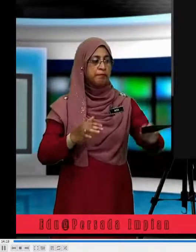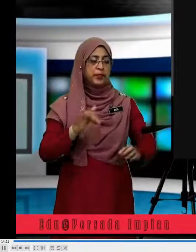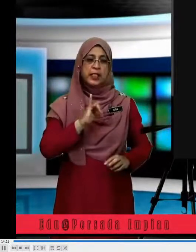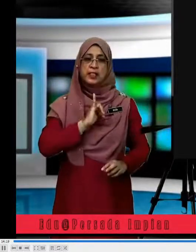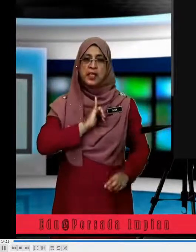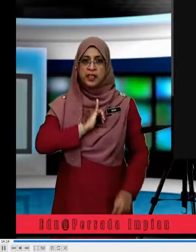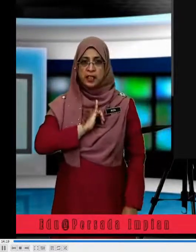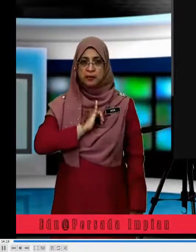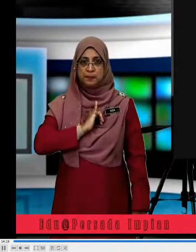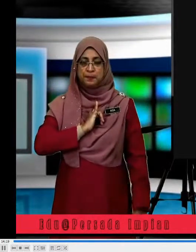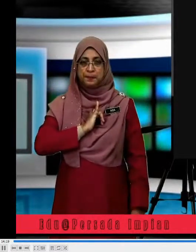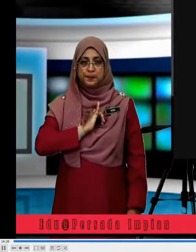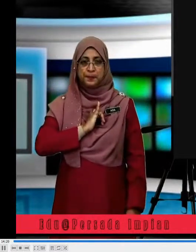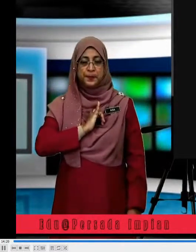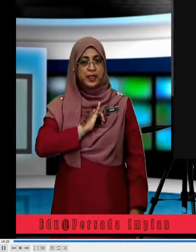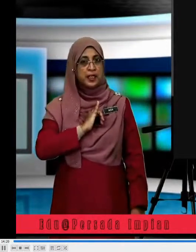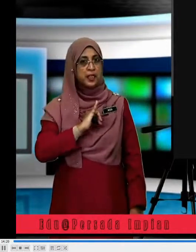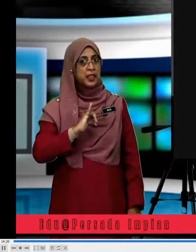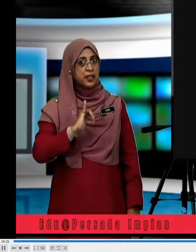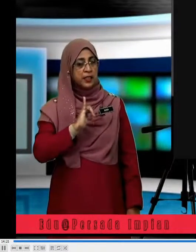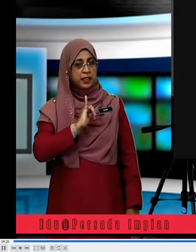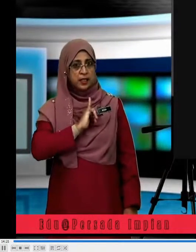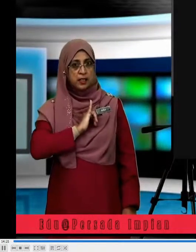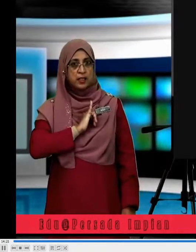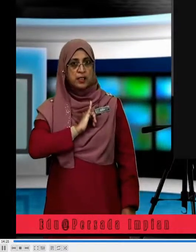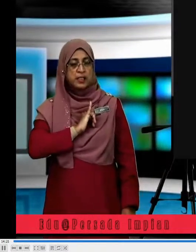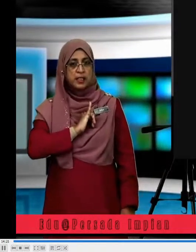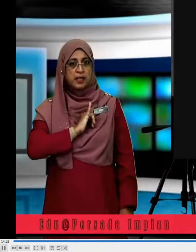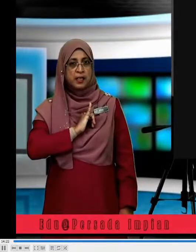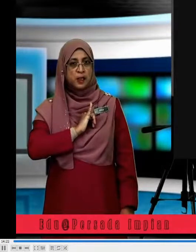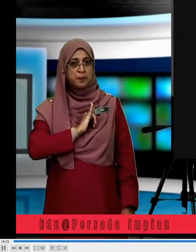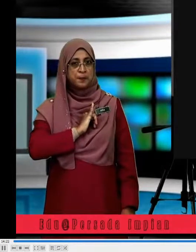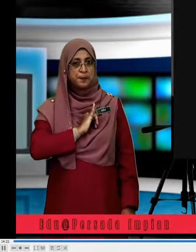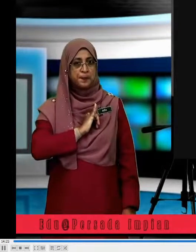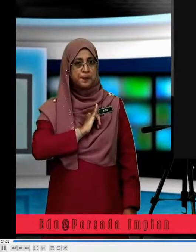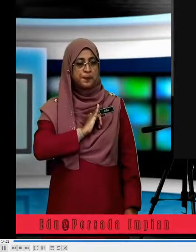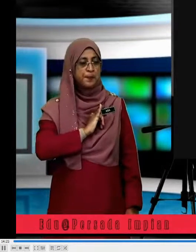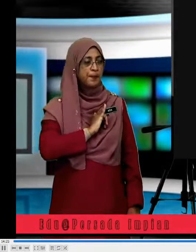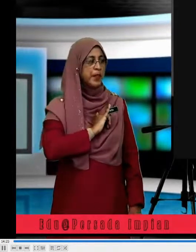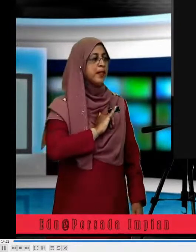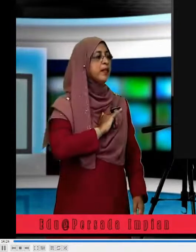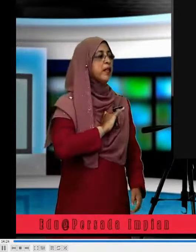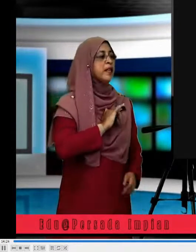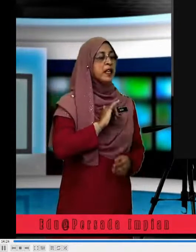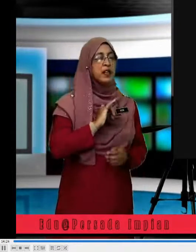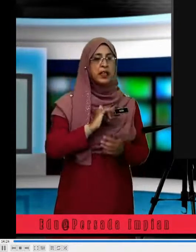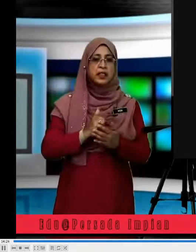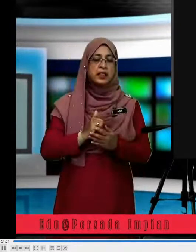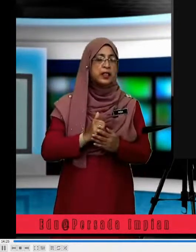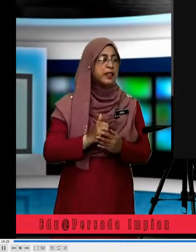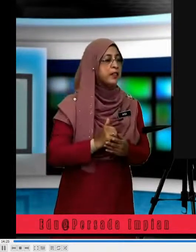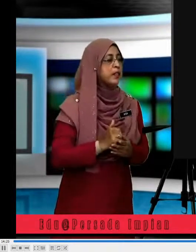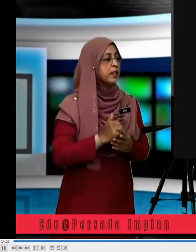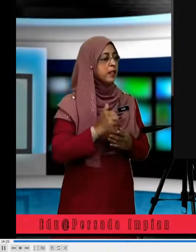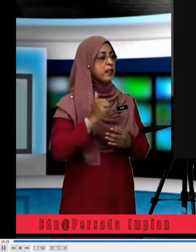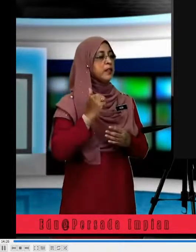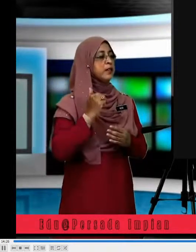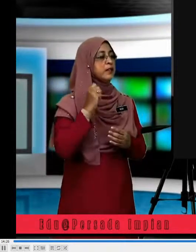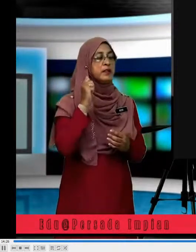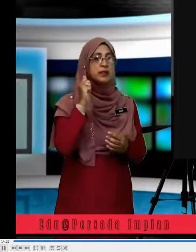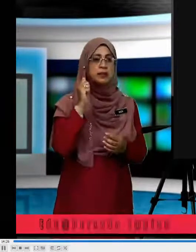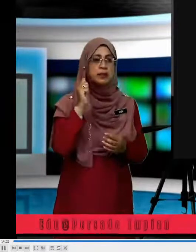saya sini isyarat saya Oke kalau gitu ditanya